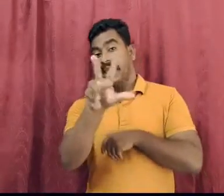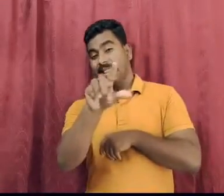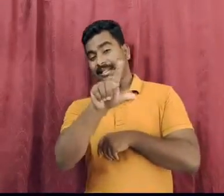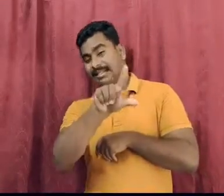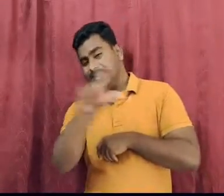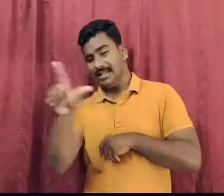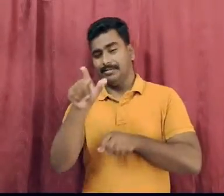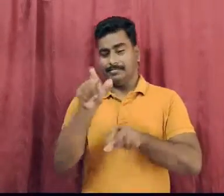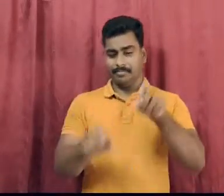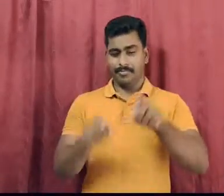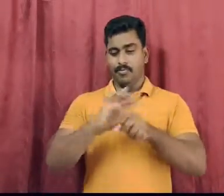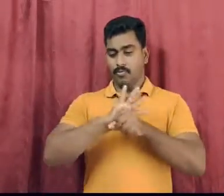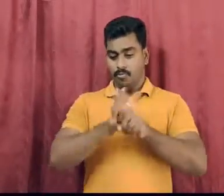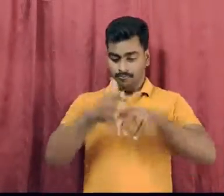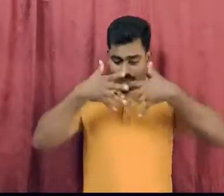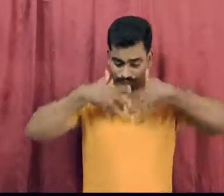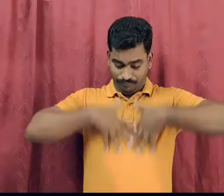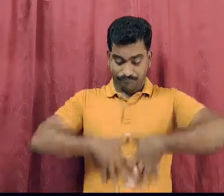28 ലക്ഷത്തോടടുക്കുന്നു.